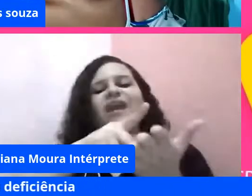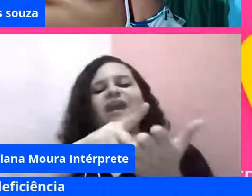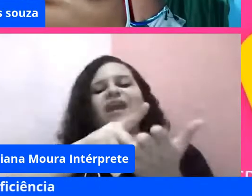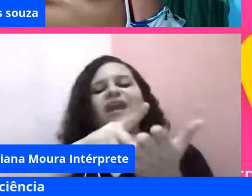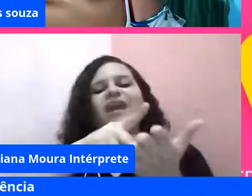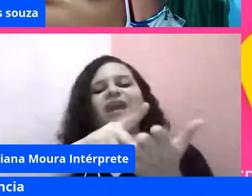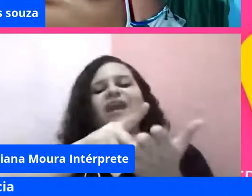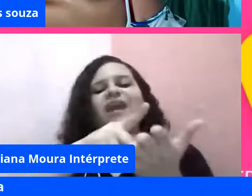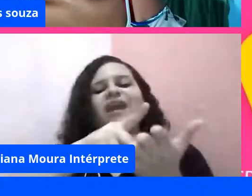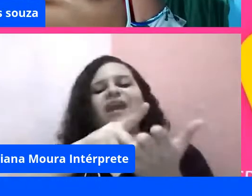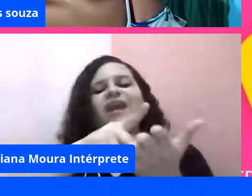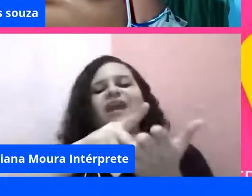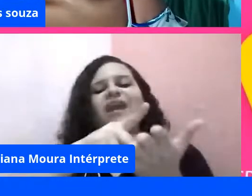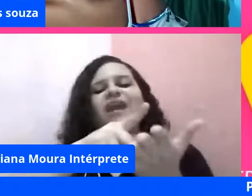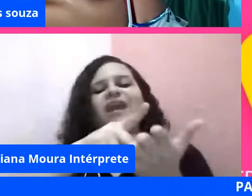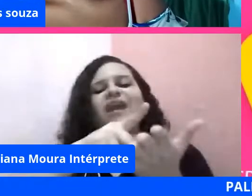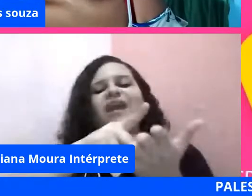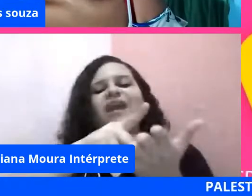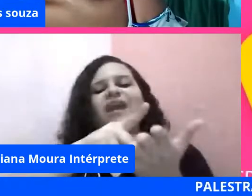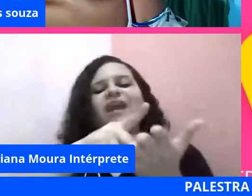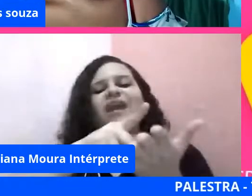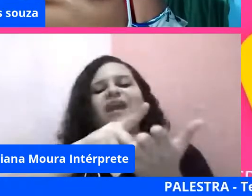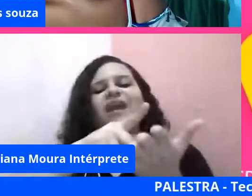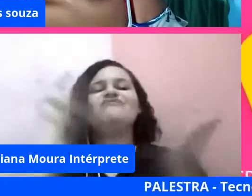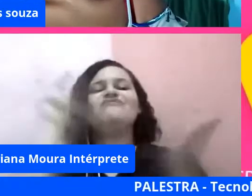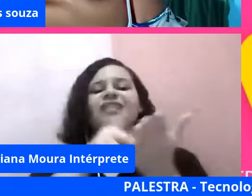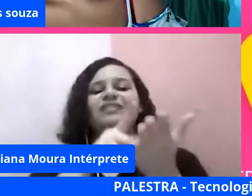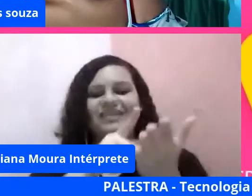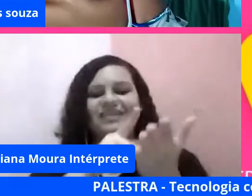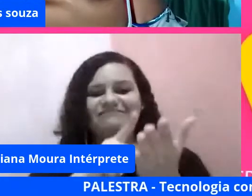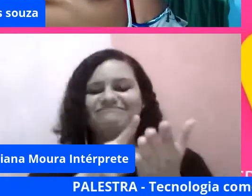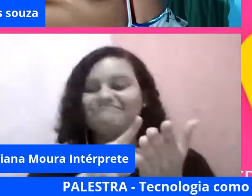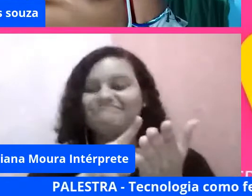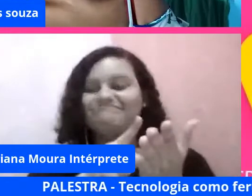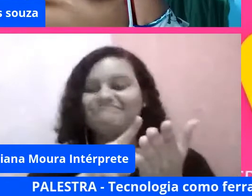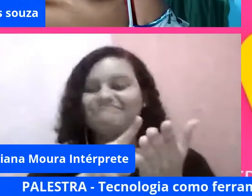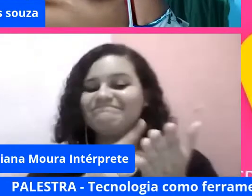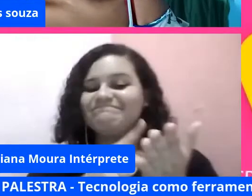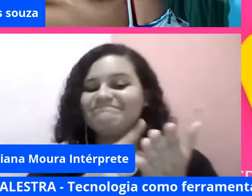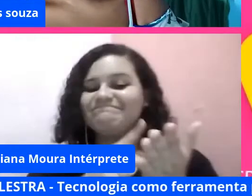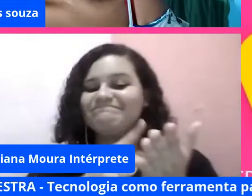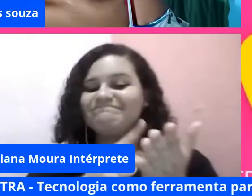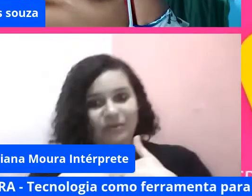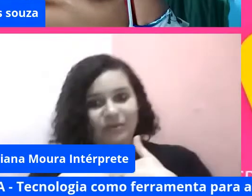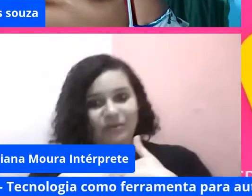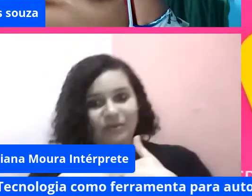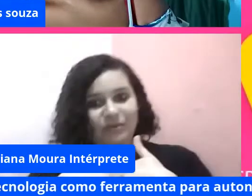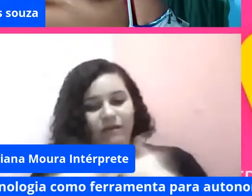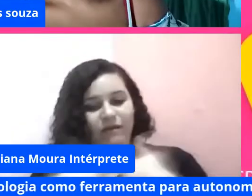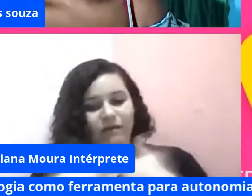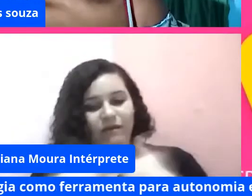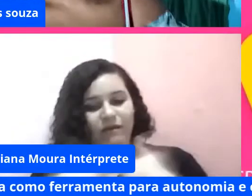real. Então, eu não sei se... André, será que voltou o seu som aí?